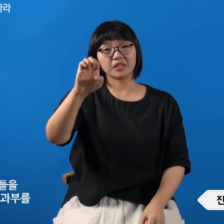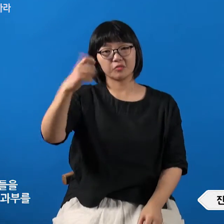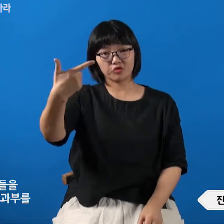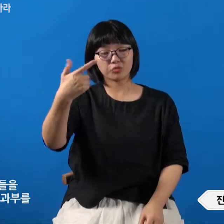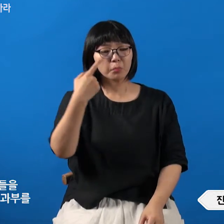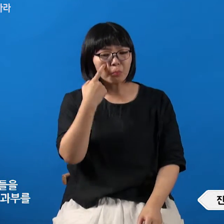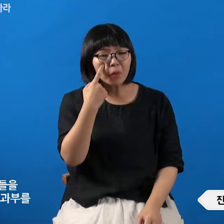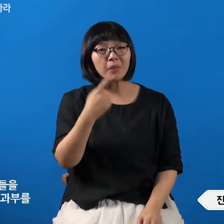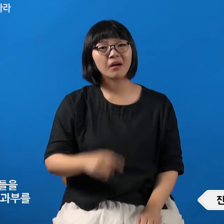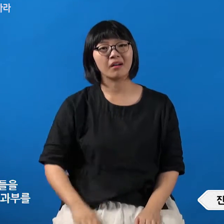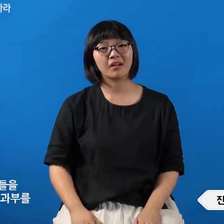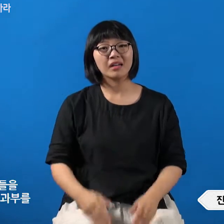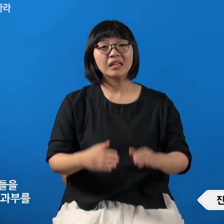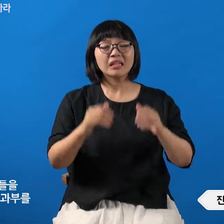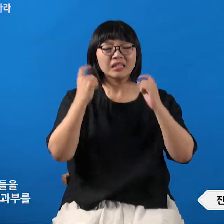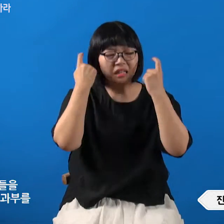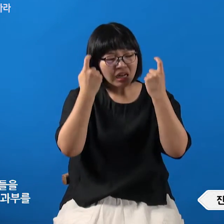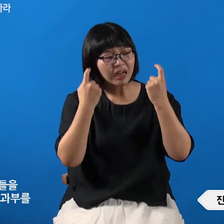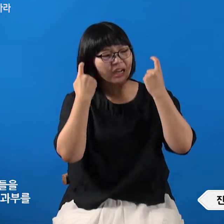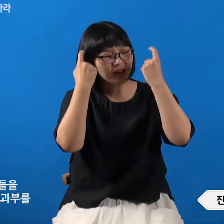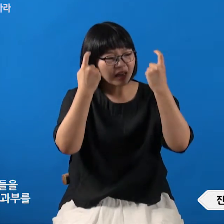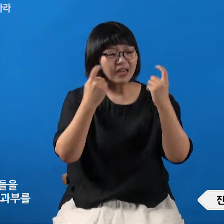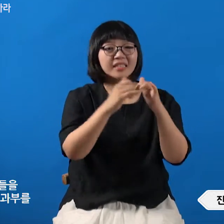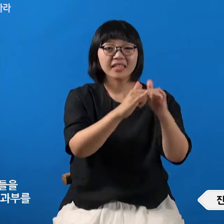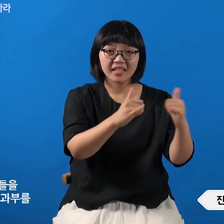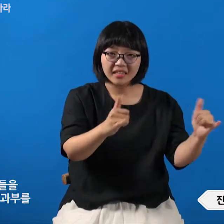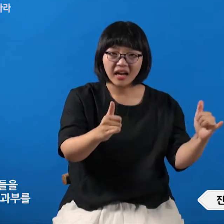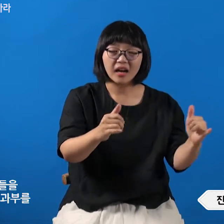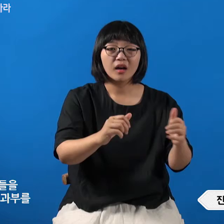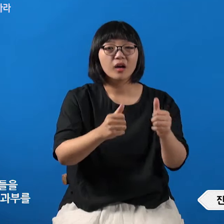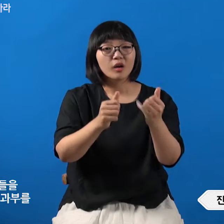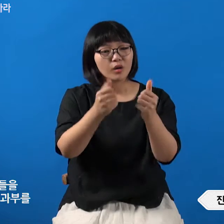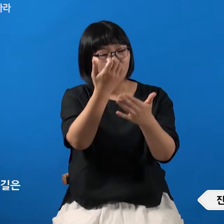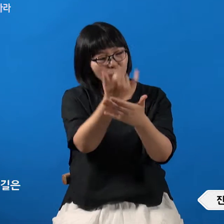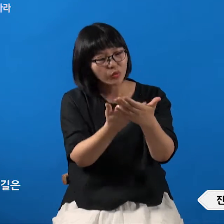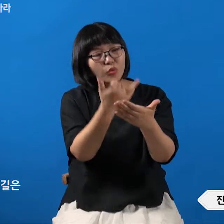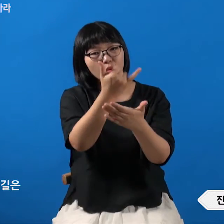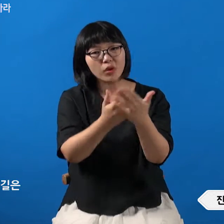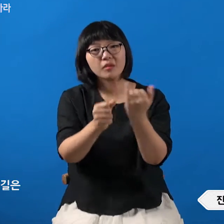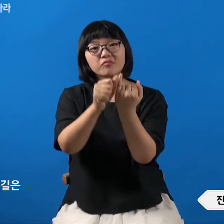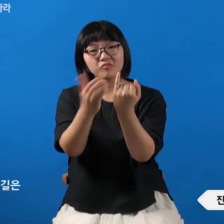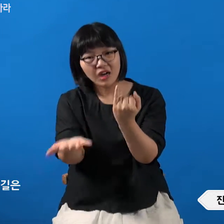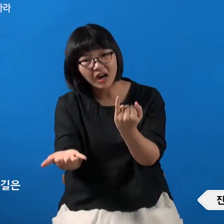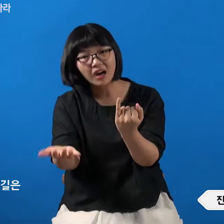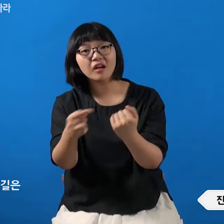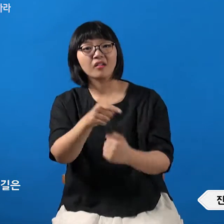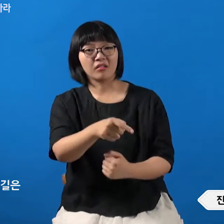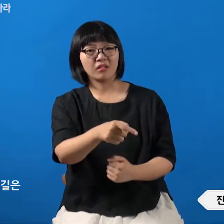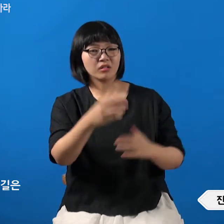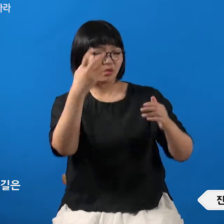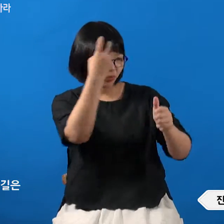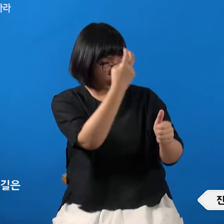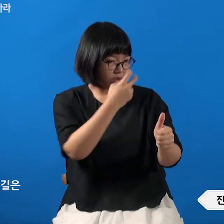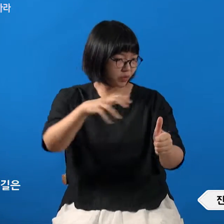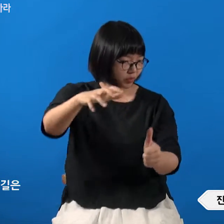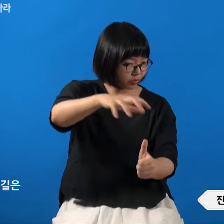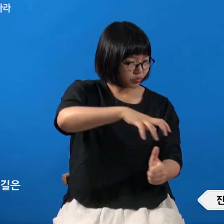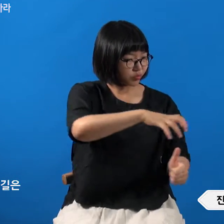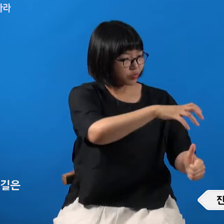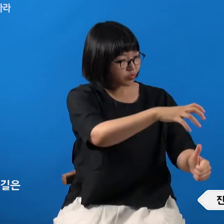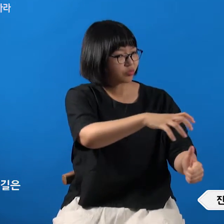여호와께서 나그네들을 보호하시며 고아와 과부를 붙드시고 악인들의 길은 굽게 하시는도다.